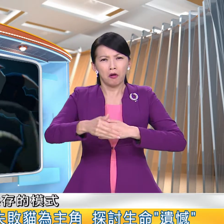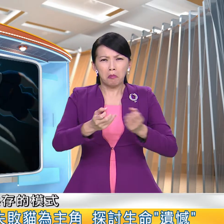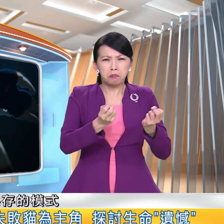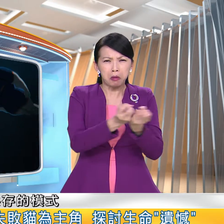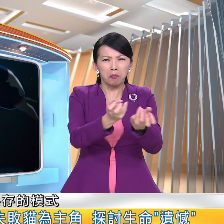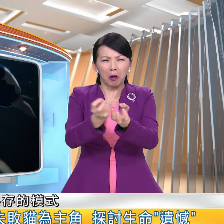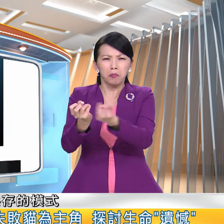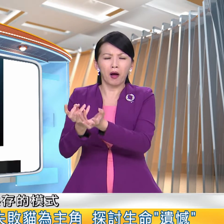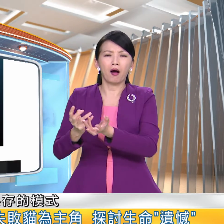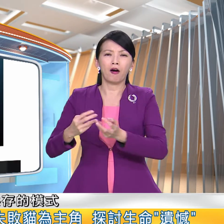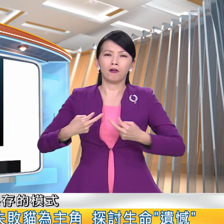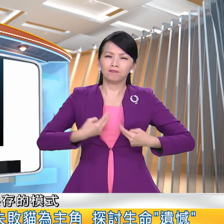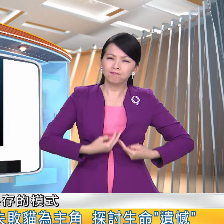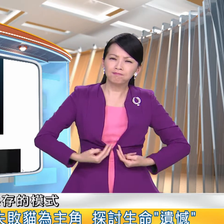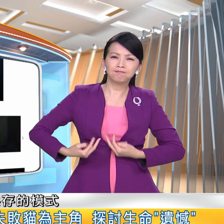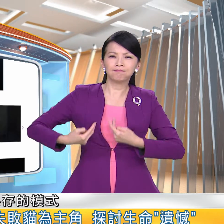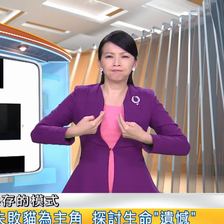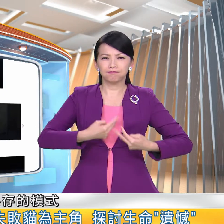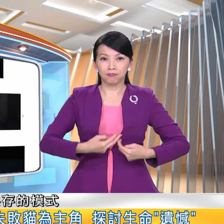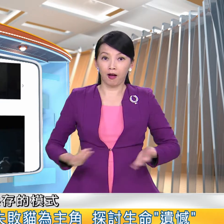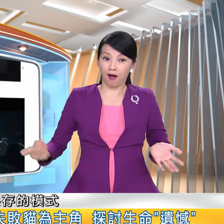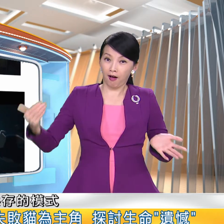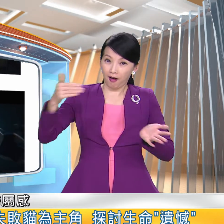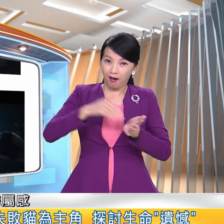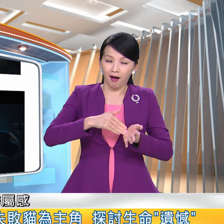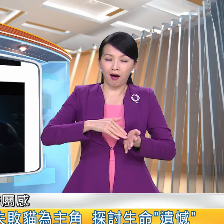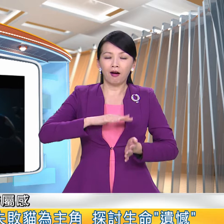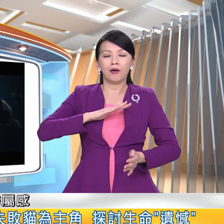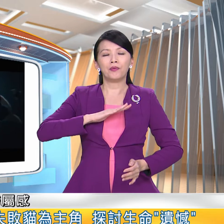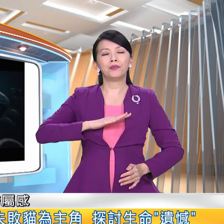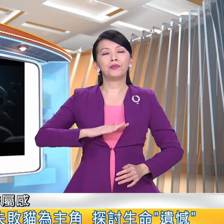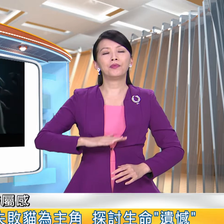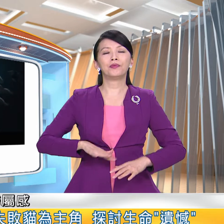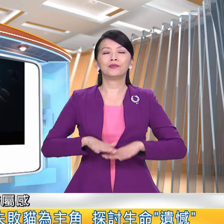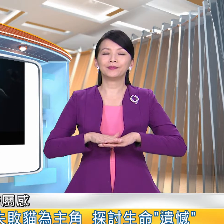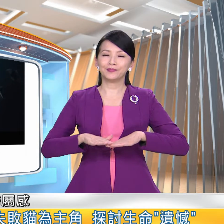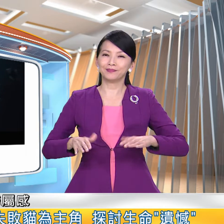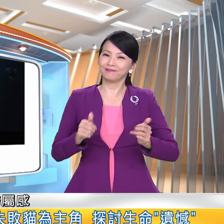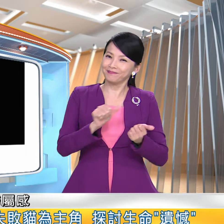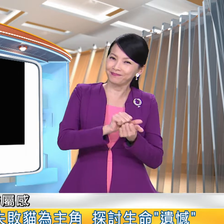式，并建构新的归属感。